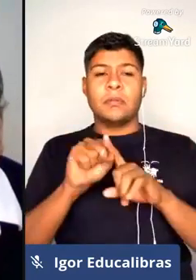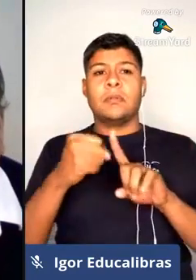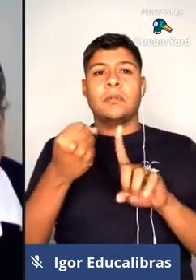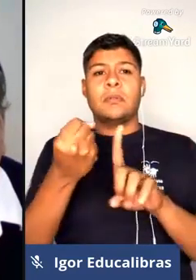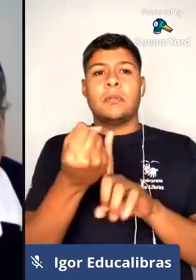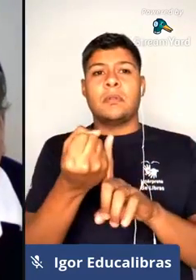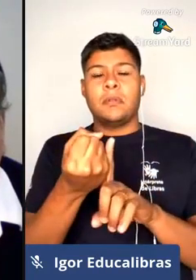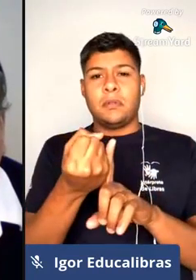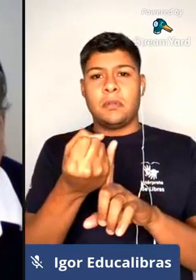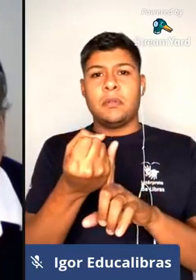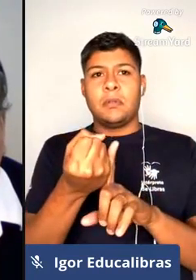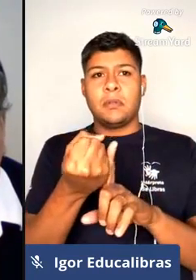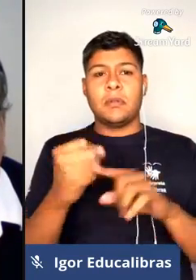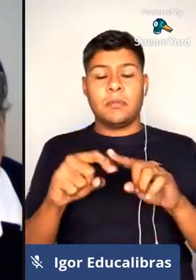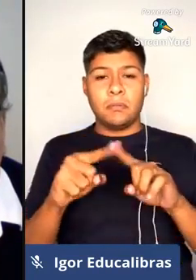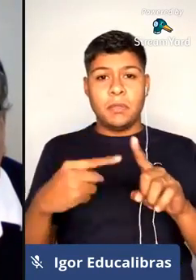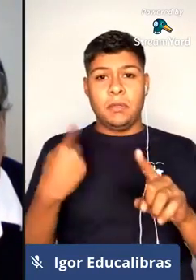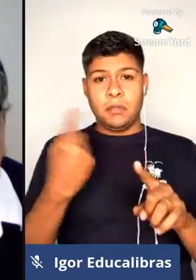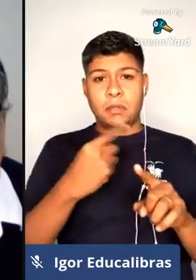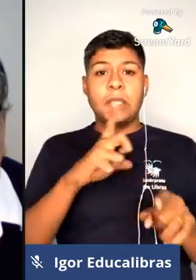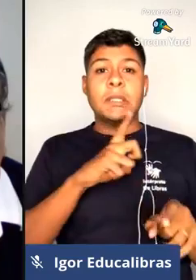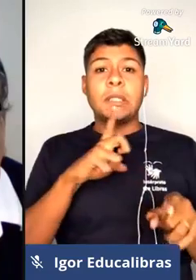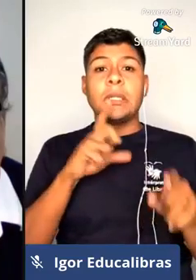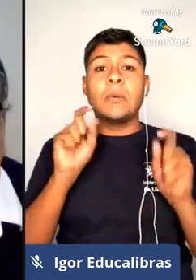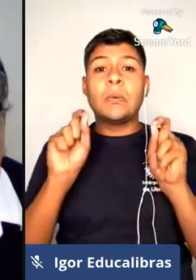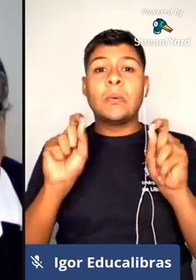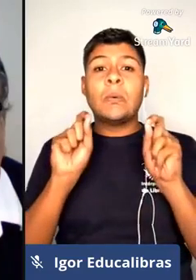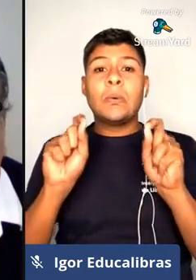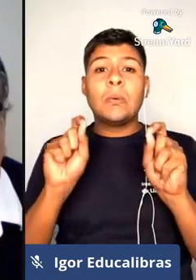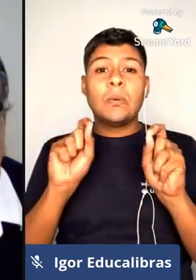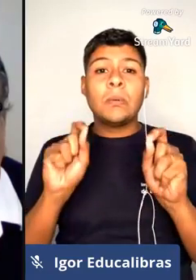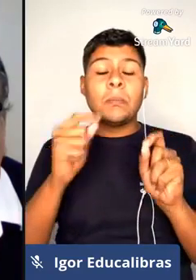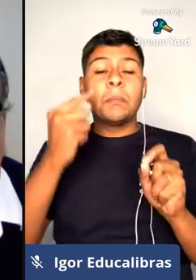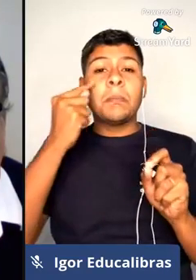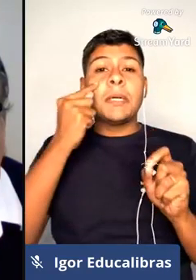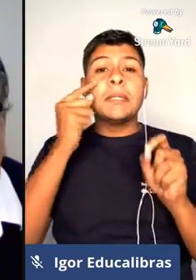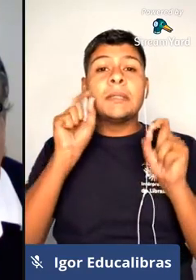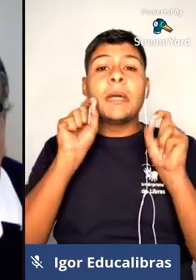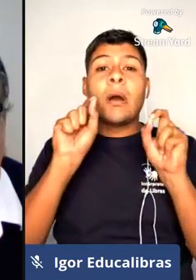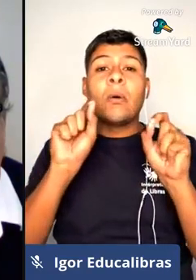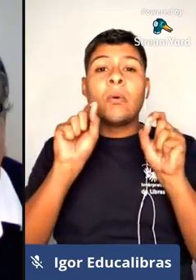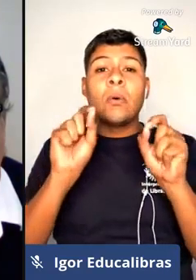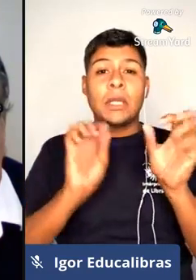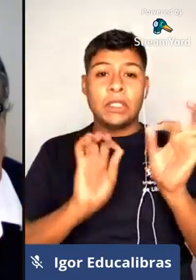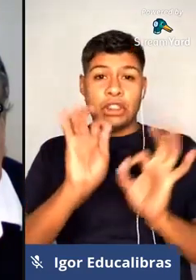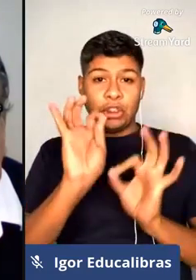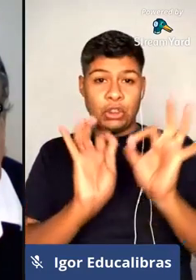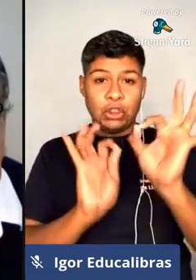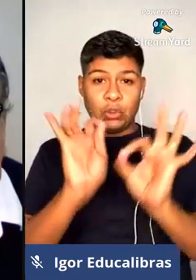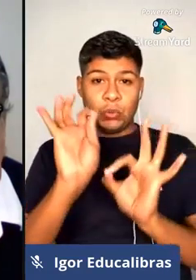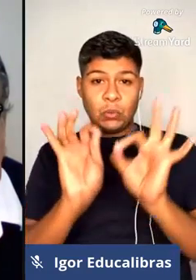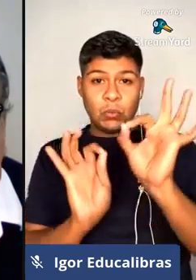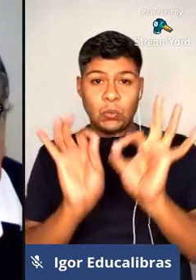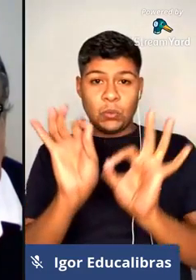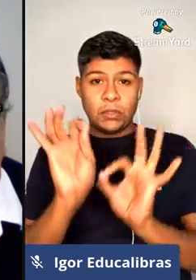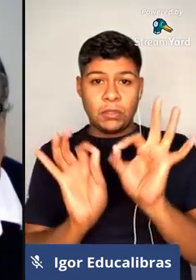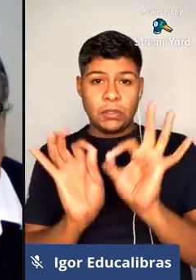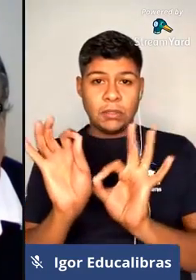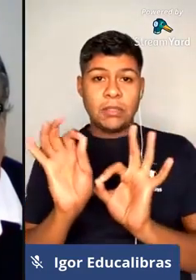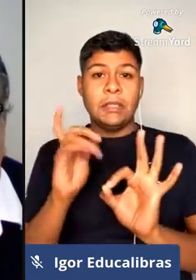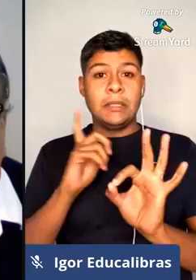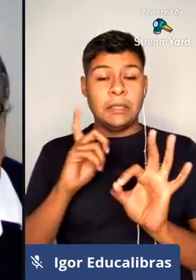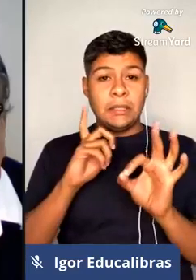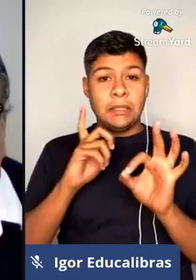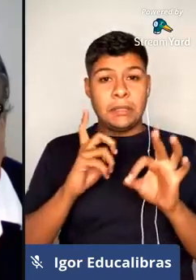Né? Mas a gente também tem que pensar que, estruturalmente, né, tem muita